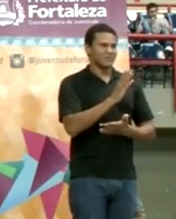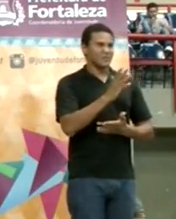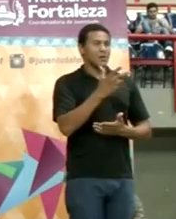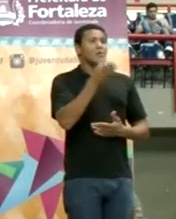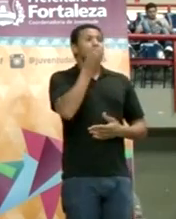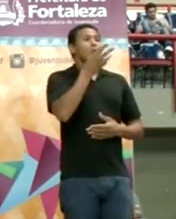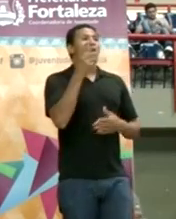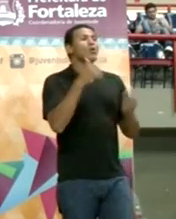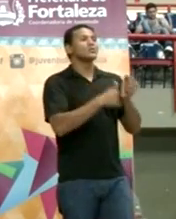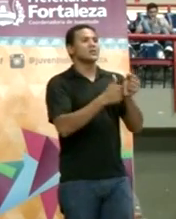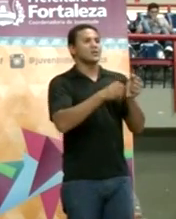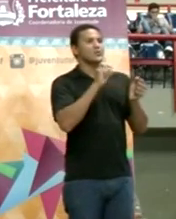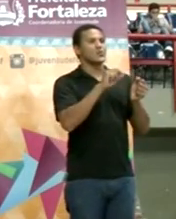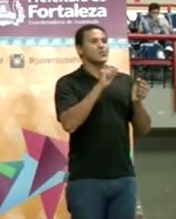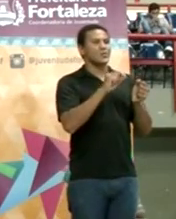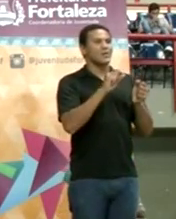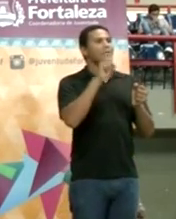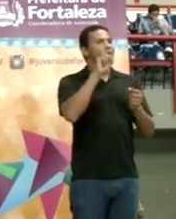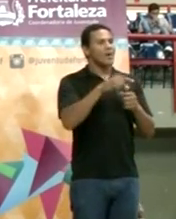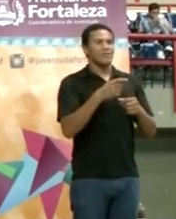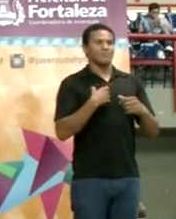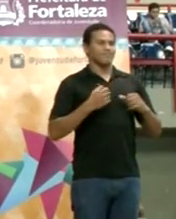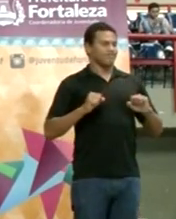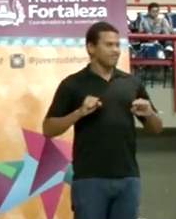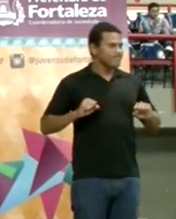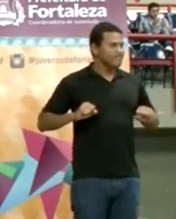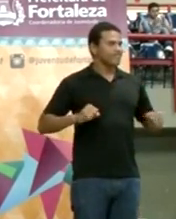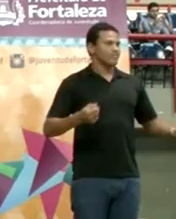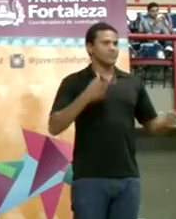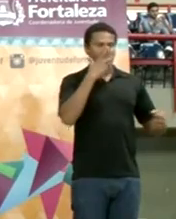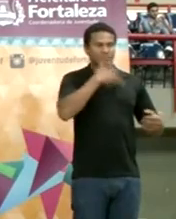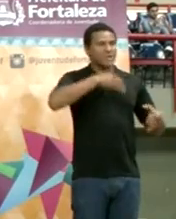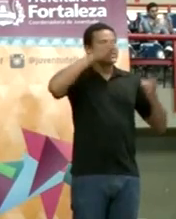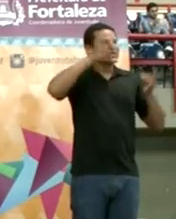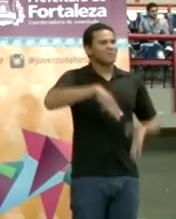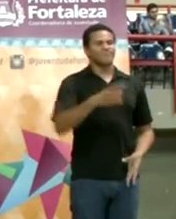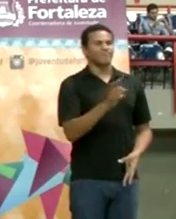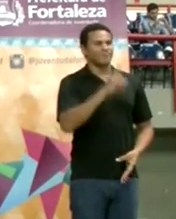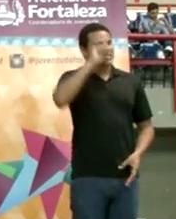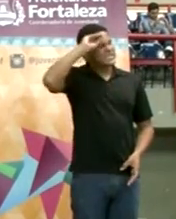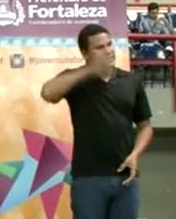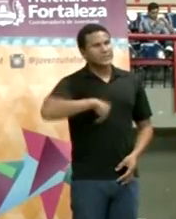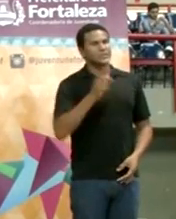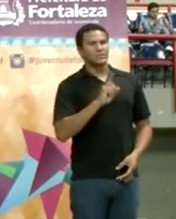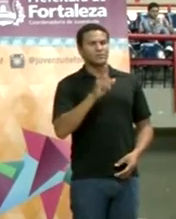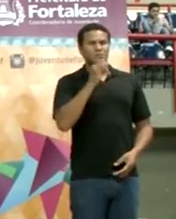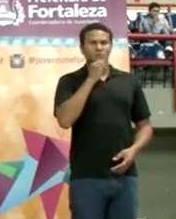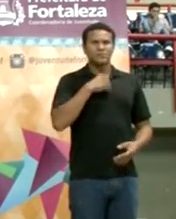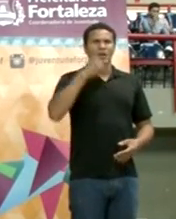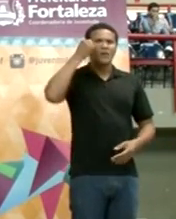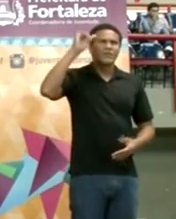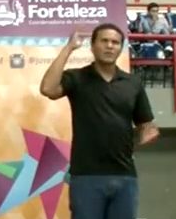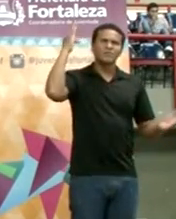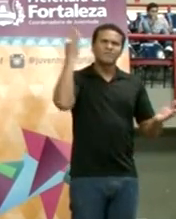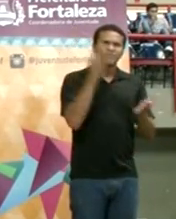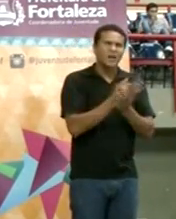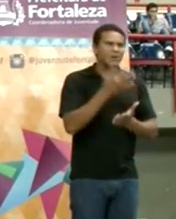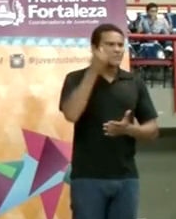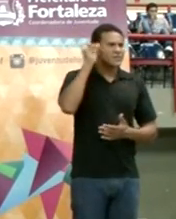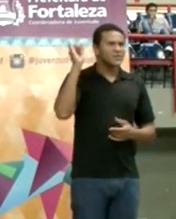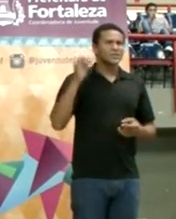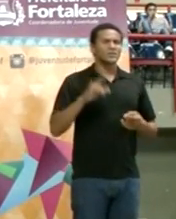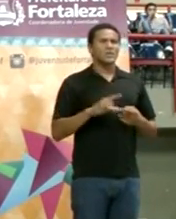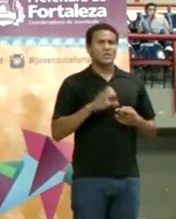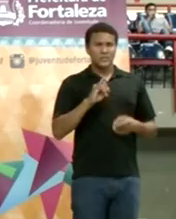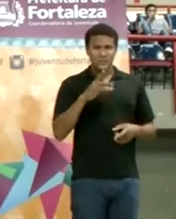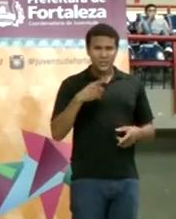esse é o momento da gente dar um pouquinho mais da gente, se dedicar um pouquinho mais. Tipo, evita faltar às aulas.